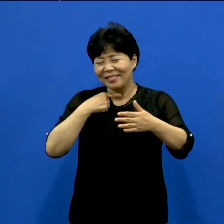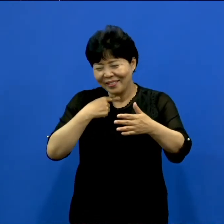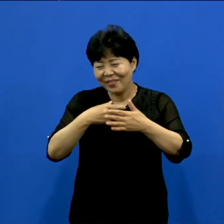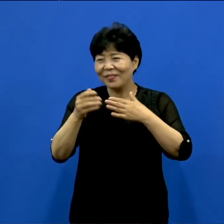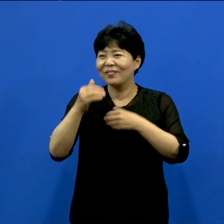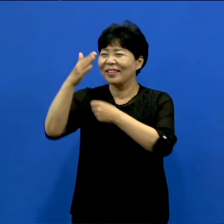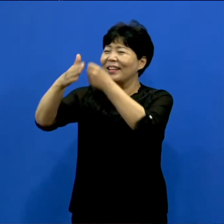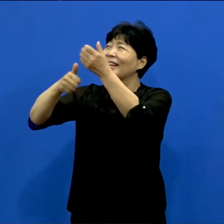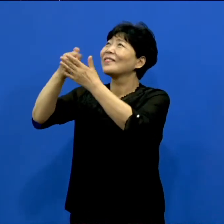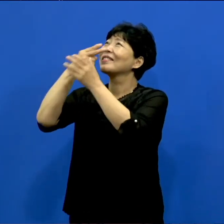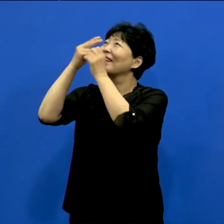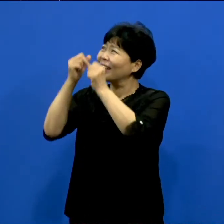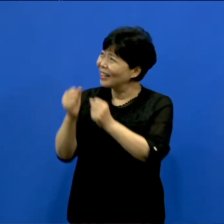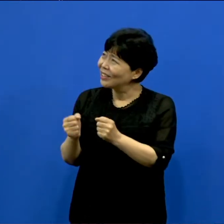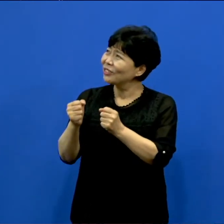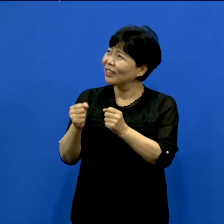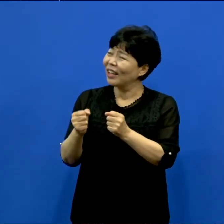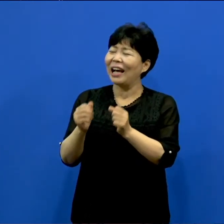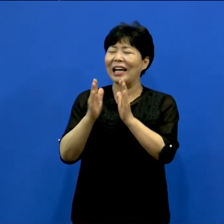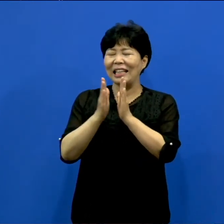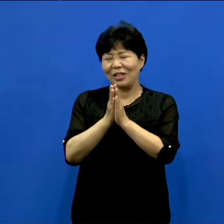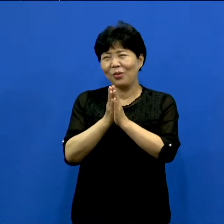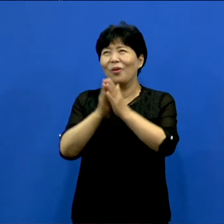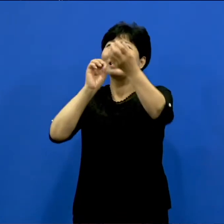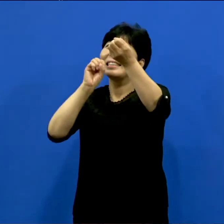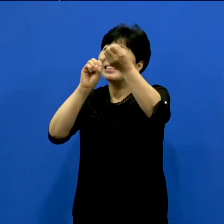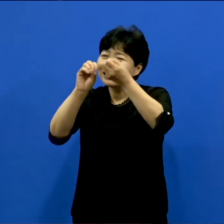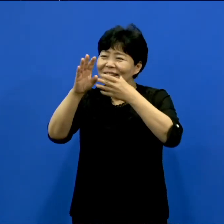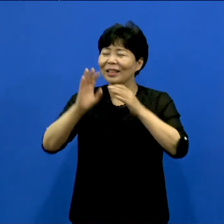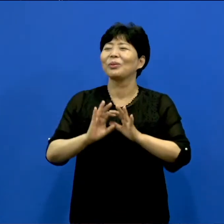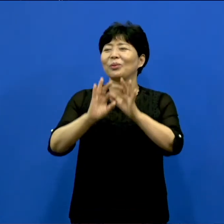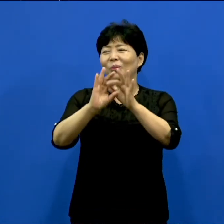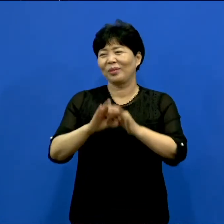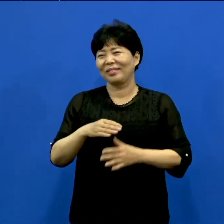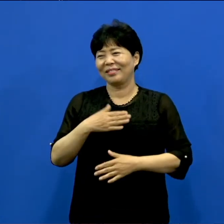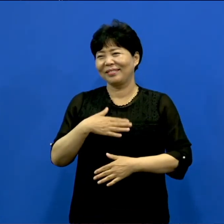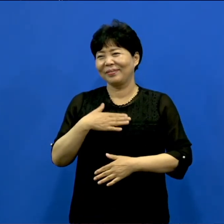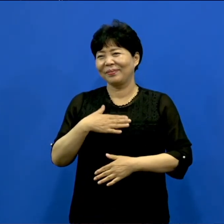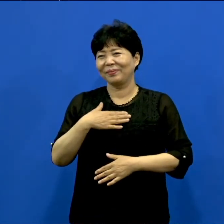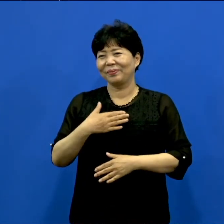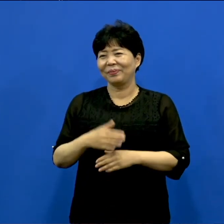걸 뭘로? 기도로. 뭘로? 응답으로. 응답으로.